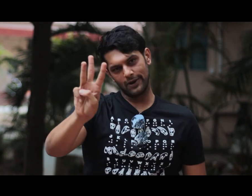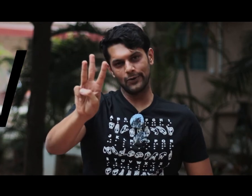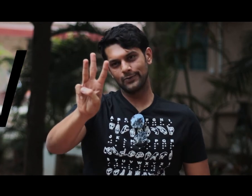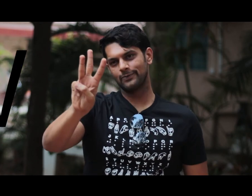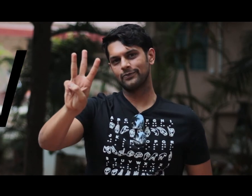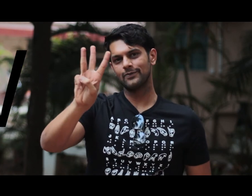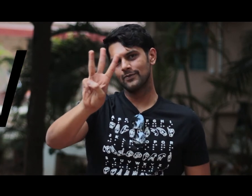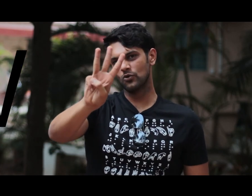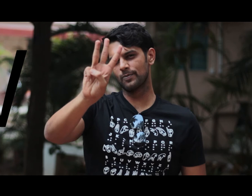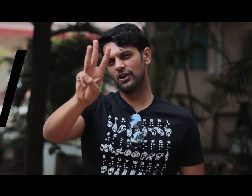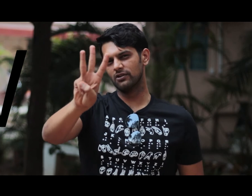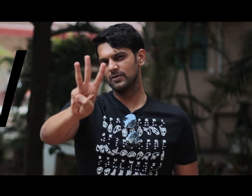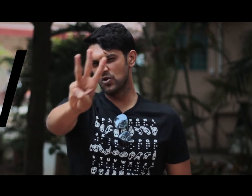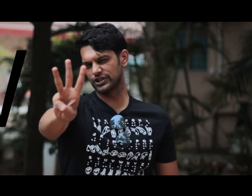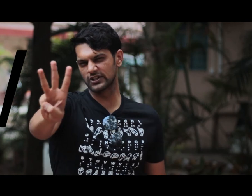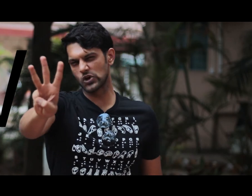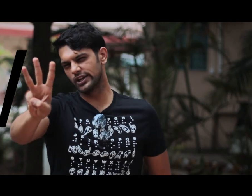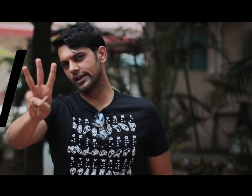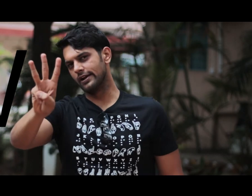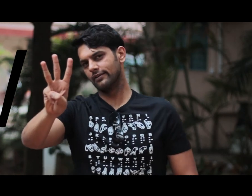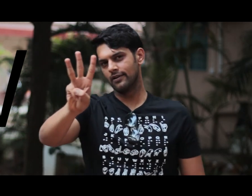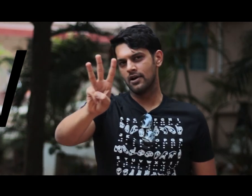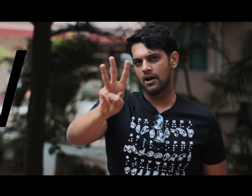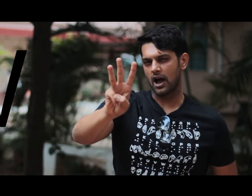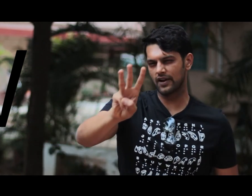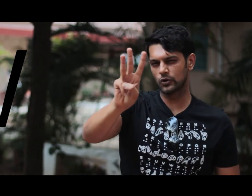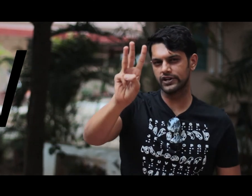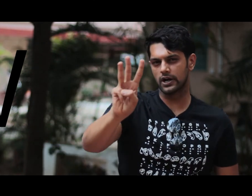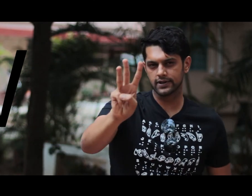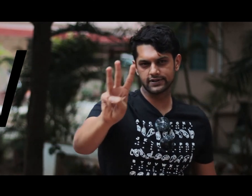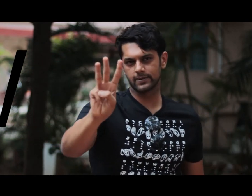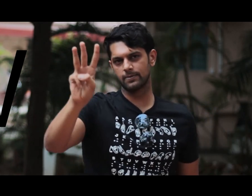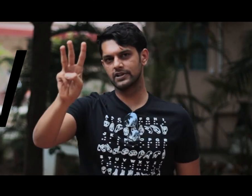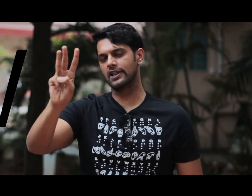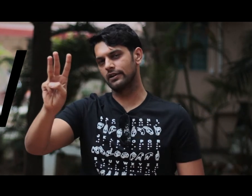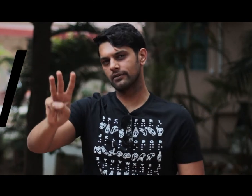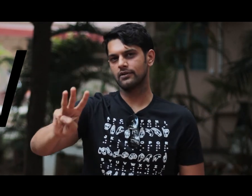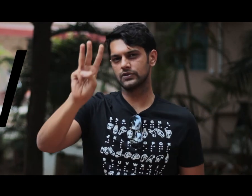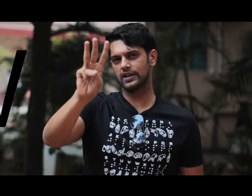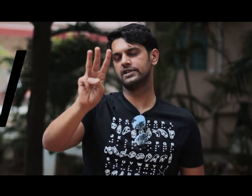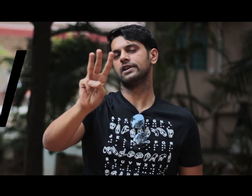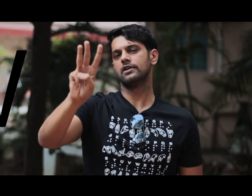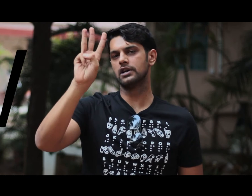ಡಬ್ಲ್ಯೂ ಮೂರು ಬೆರಳು ಮೂರು ಚಾನ್ಸ್ ಕೊಡ್ತೀನಿ ನಿಮಗೆ ಐ ಗಿವ್ ಯು ತ್ರೀ ಚಾನ್ಸಸ್ ರಿಮೆಂಬರ್ ದಿಸ್ ಲೈನ್ ಇಟ್ಸ್ ವೆರಿ ಈಸಿ